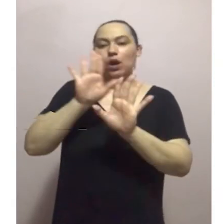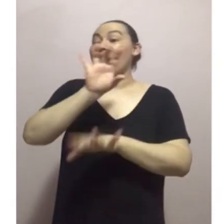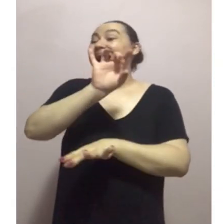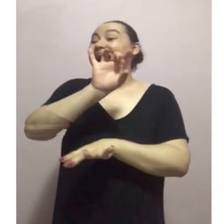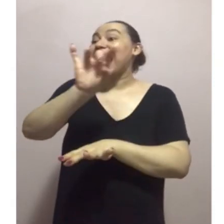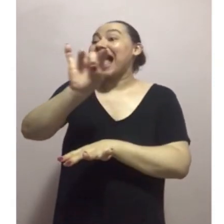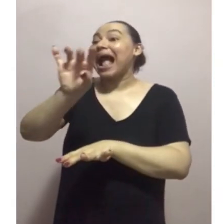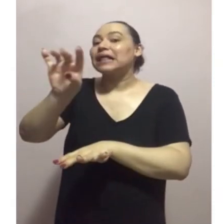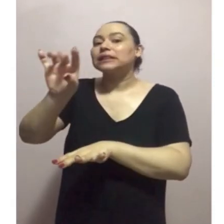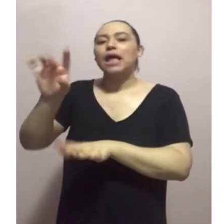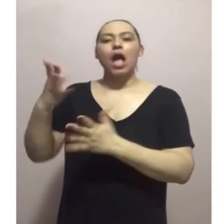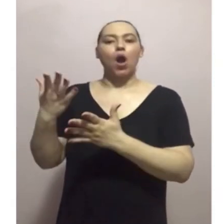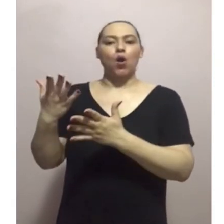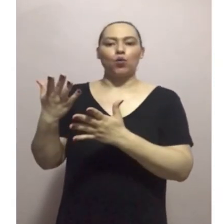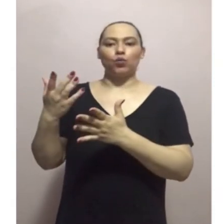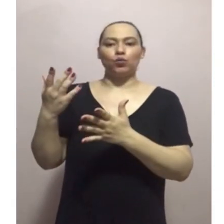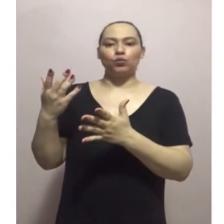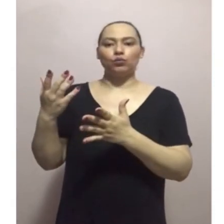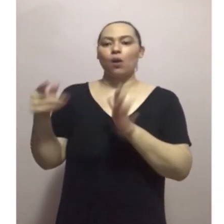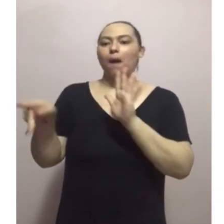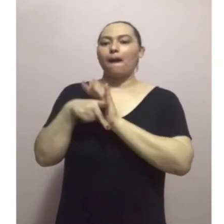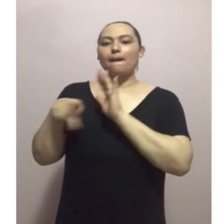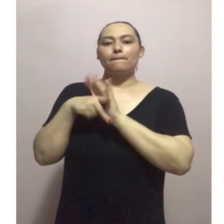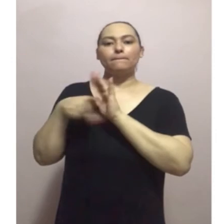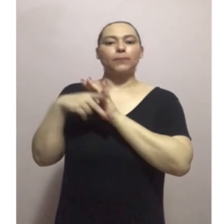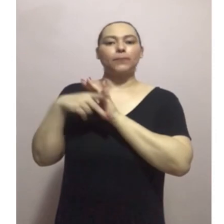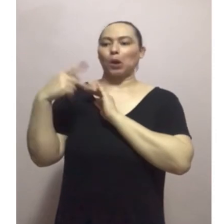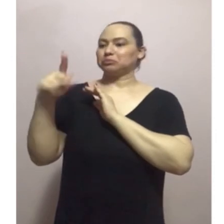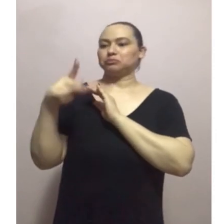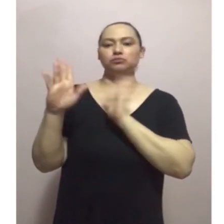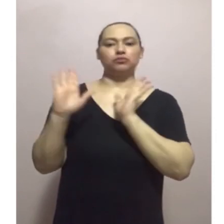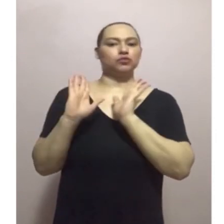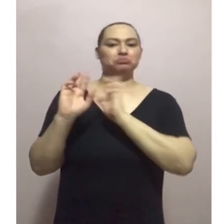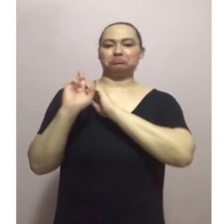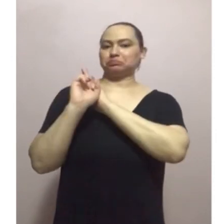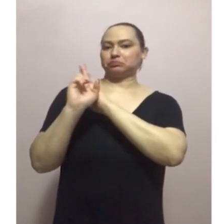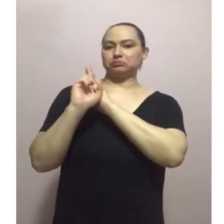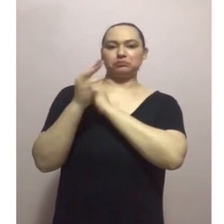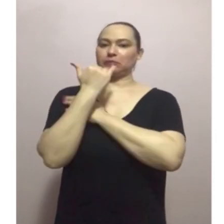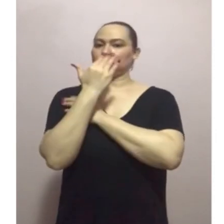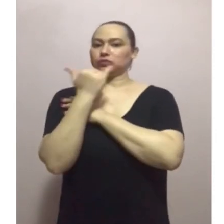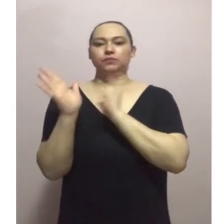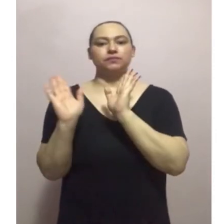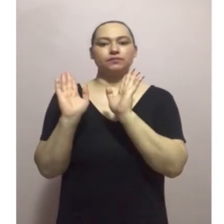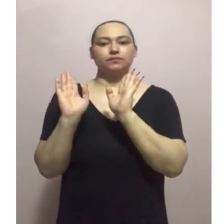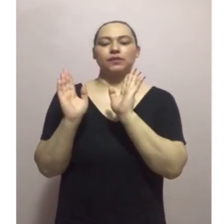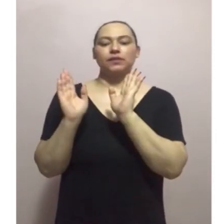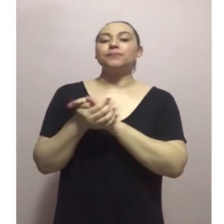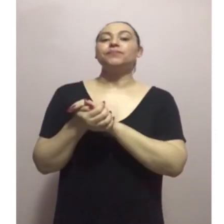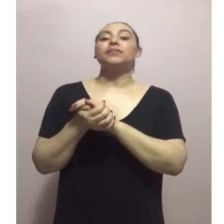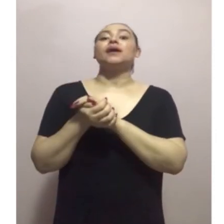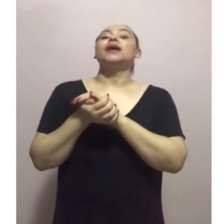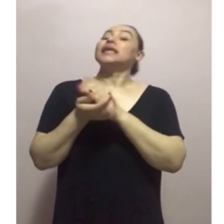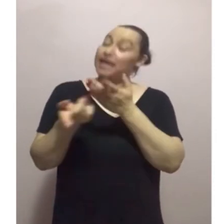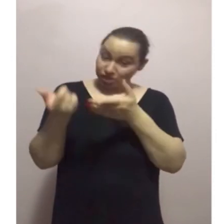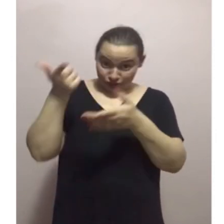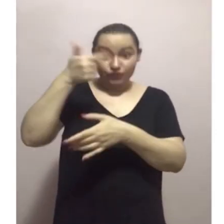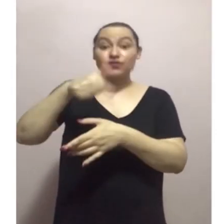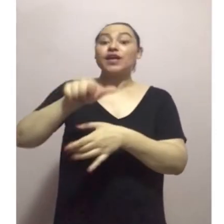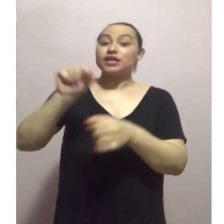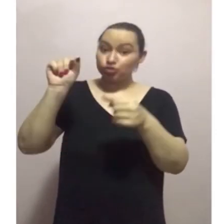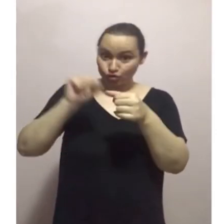cada um levava a sua comida. Aí a gente fez um protocolo que funcionou e a gente repetiu isso na hora da